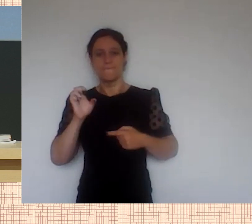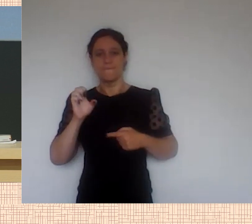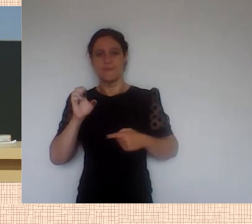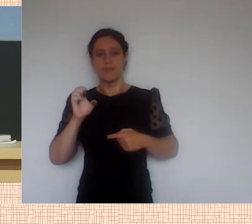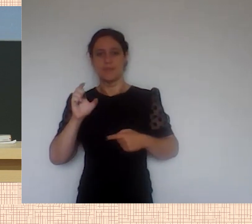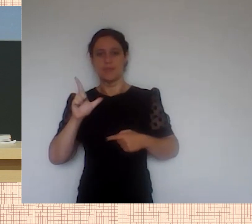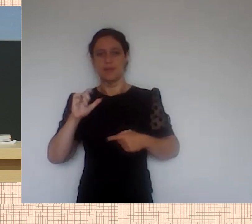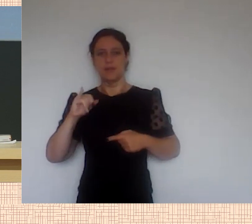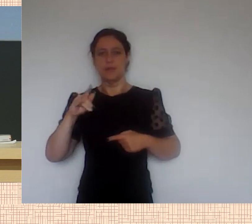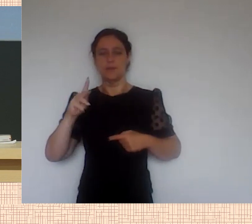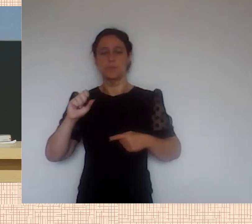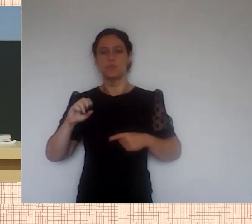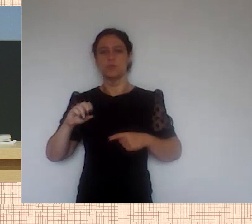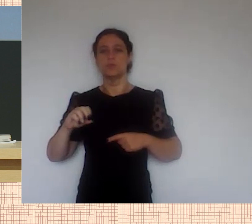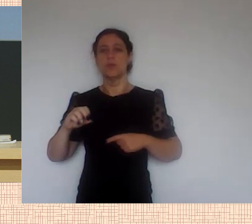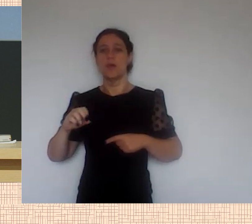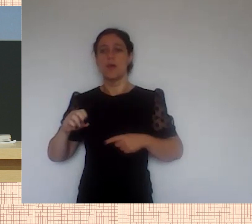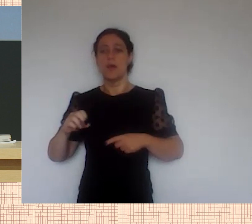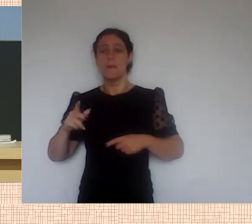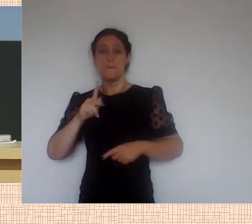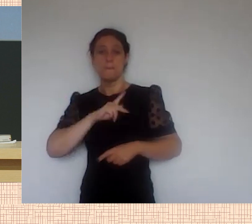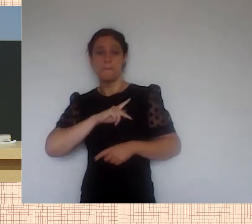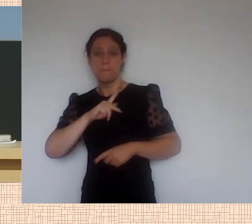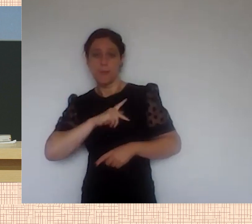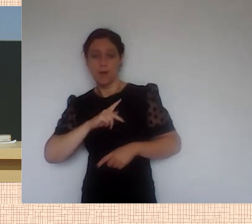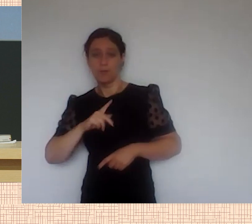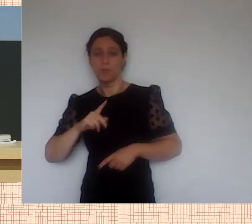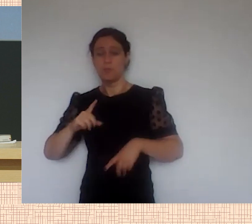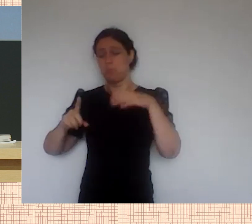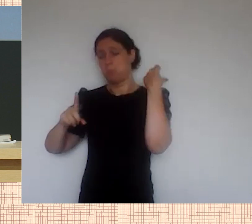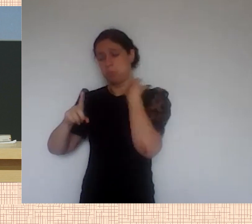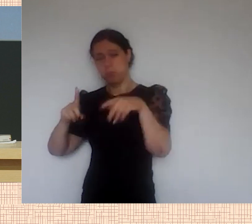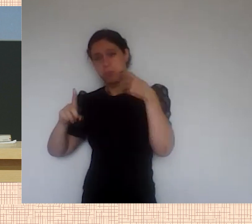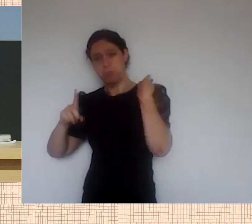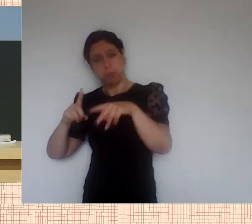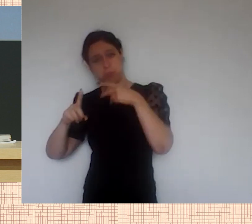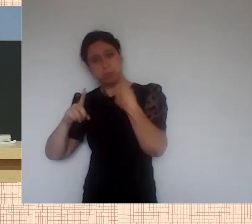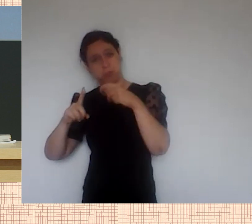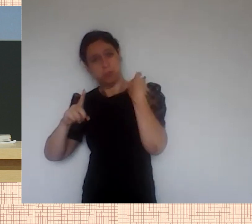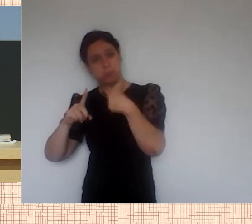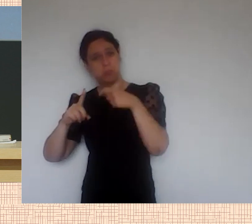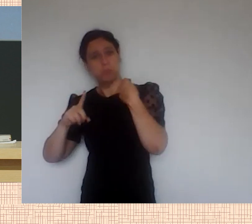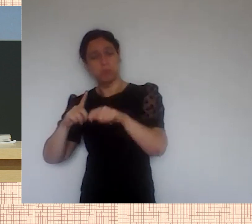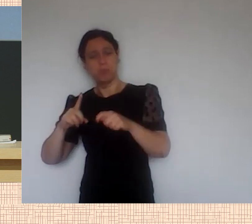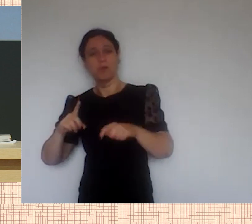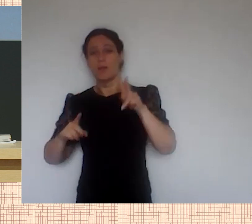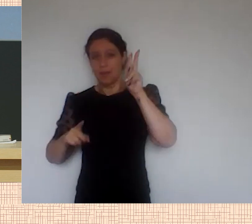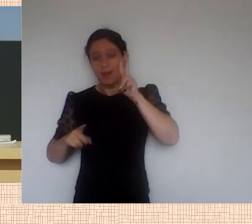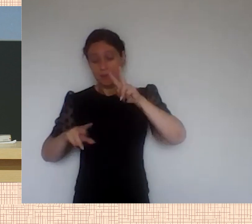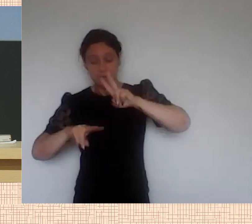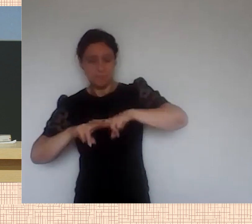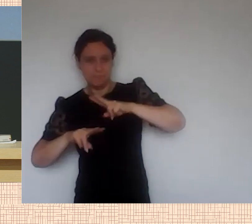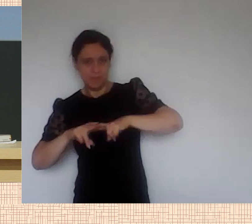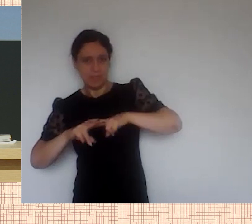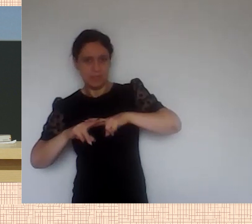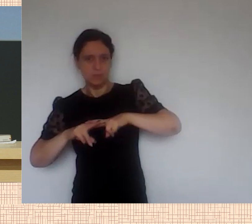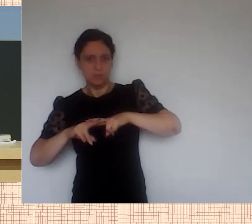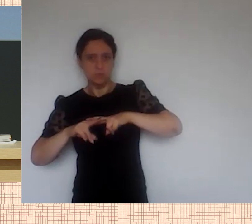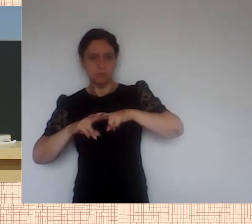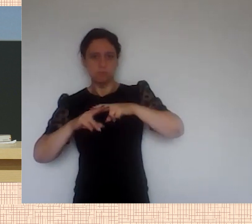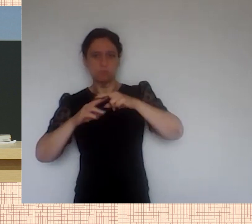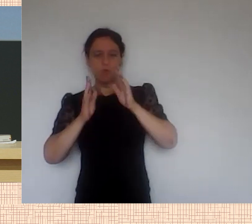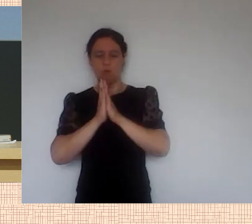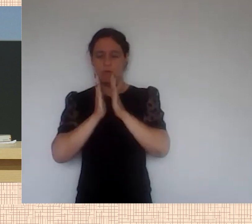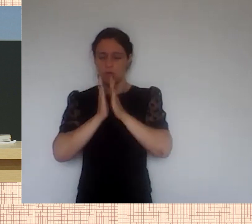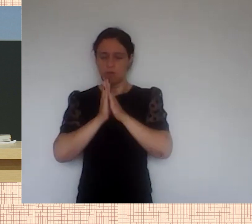na prisão. E eles oraram, louvaram a Deus, e o carcereiro foi salvo. Aí eles foram para